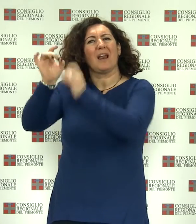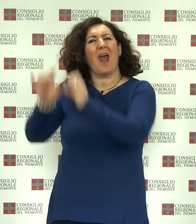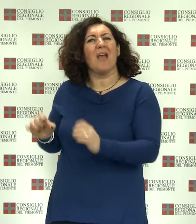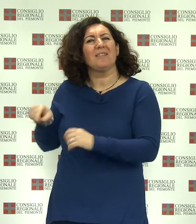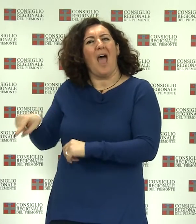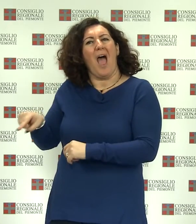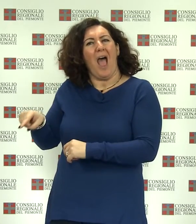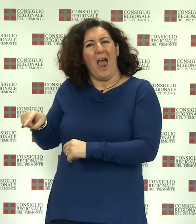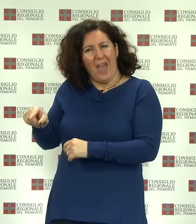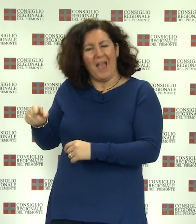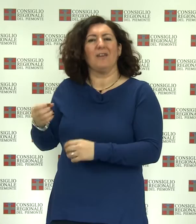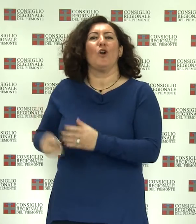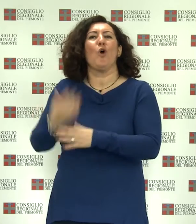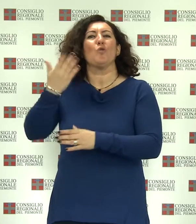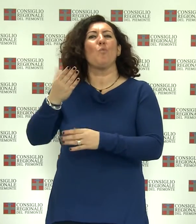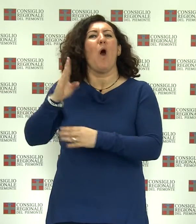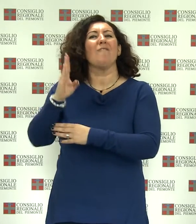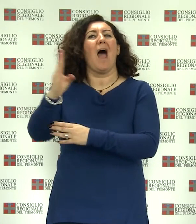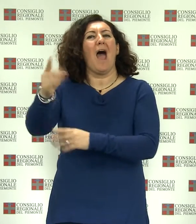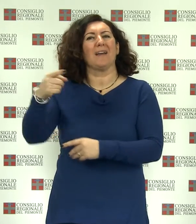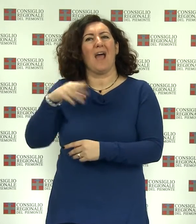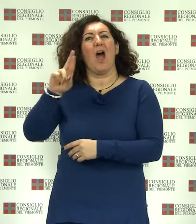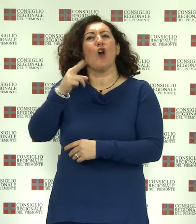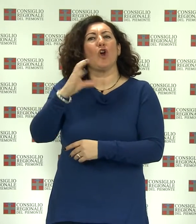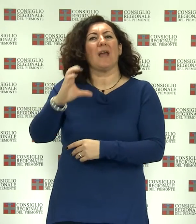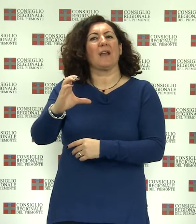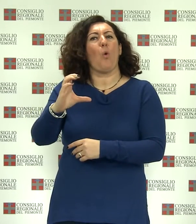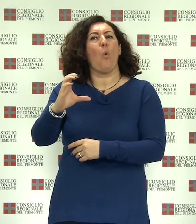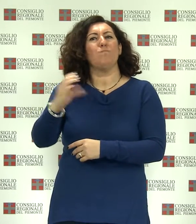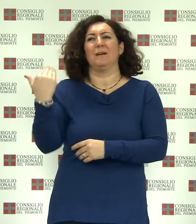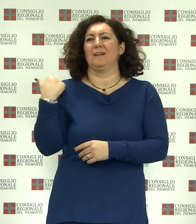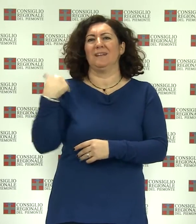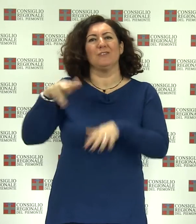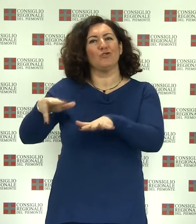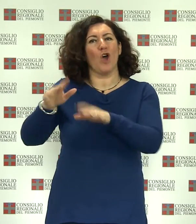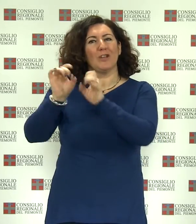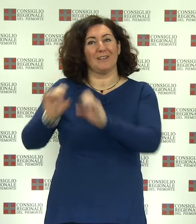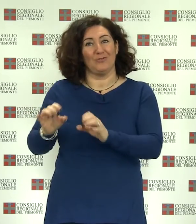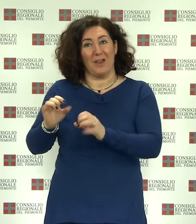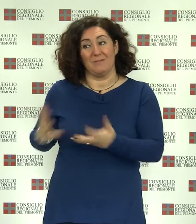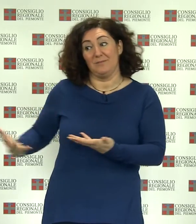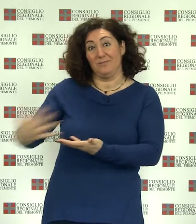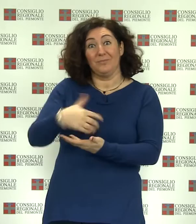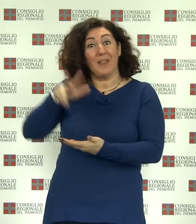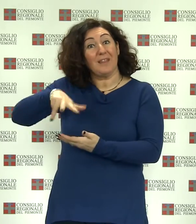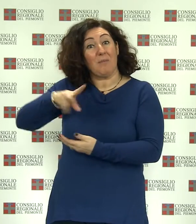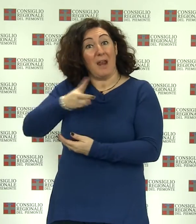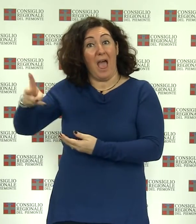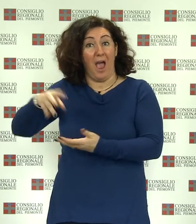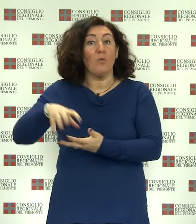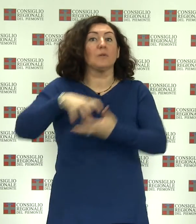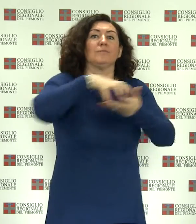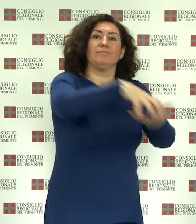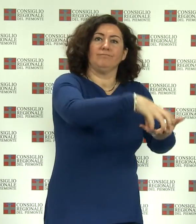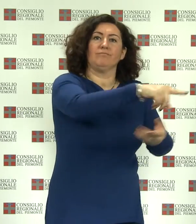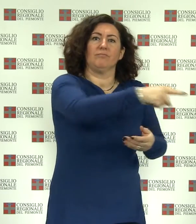stagione musicale della Nuova Arca con il Rotary Club Torino Dora il 18 dicembre scorso. I 3.000 euro aiuteranno l'associazione a offrire